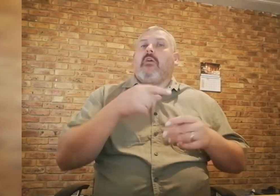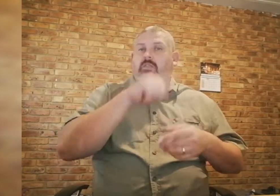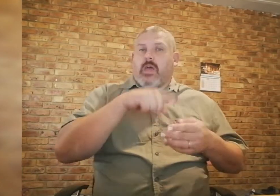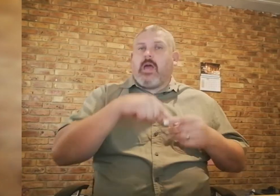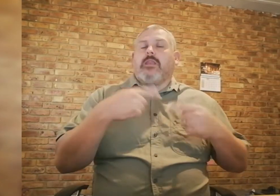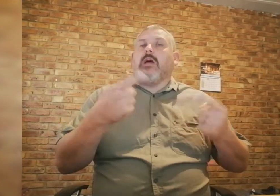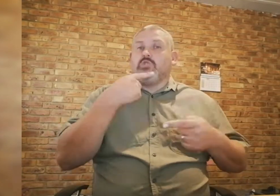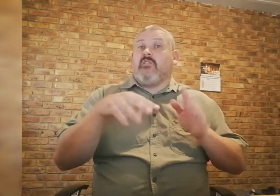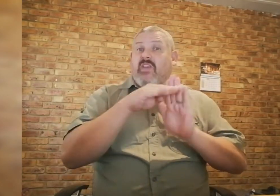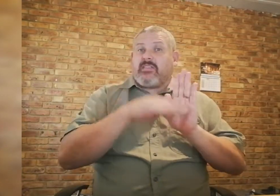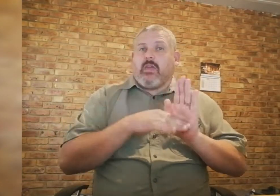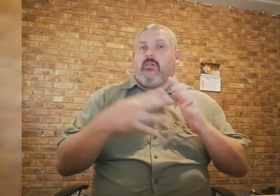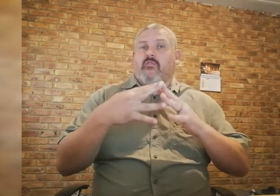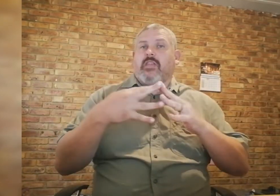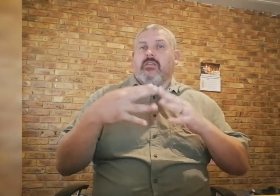paar van daardie dinge soos die wet